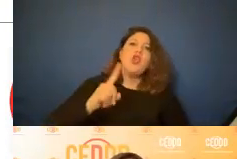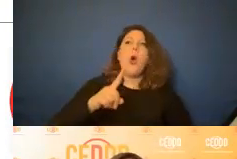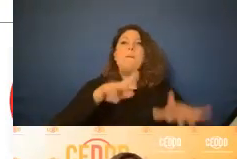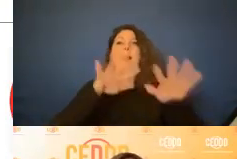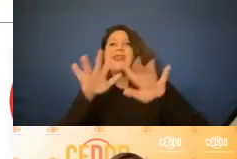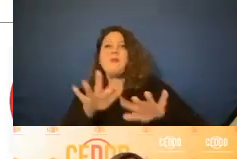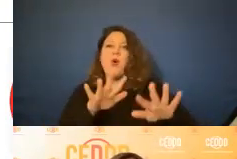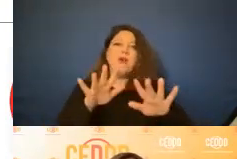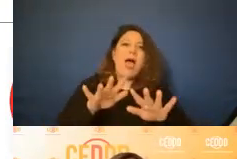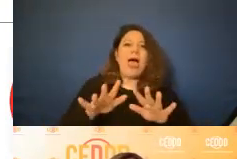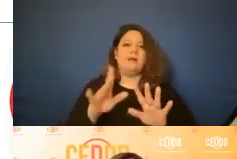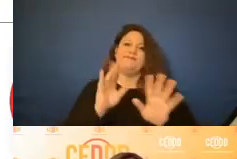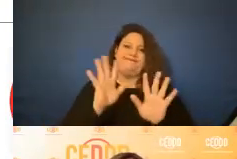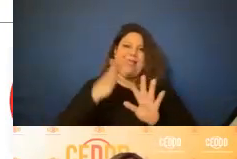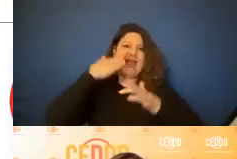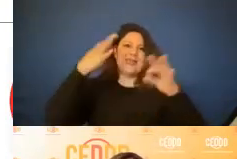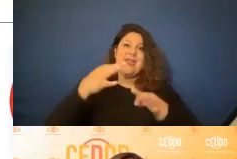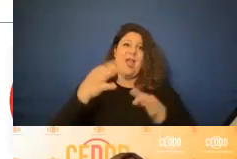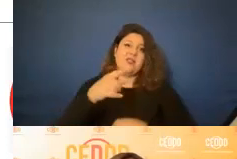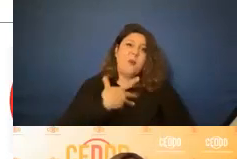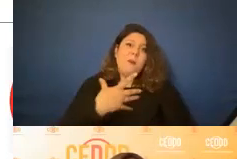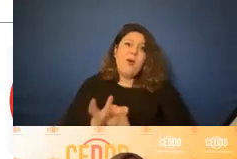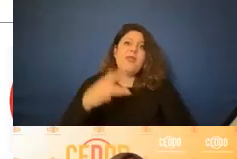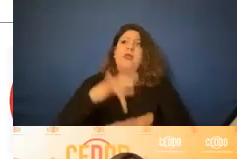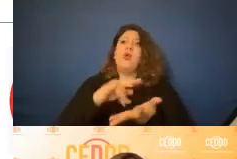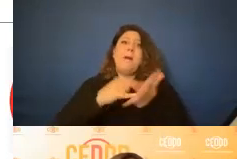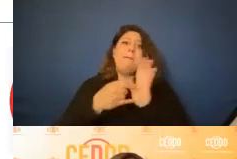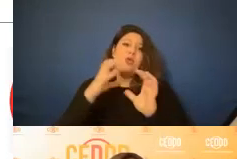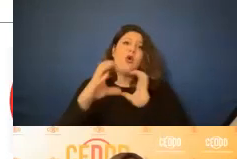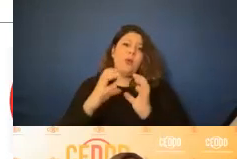esto también puede pasar, sobre todo cuando ya hablamos de medios de comunicación.